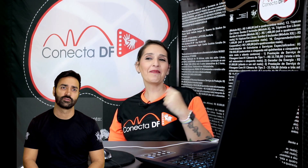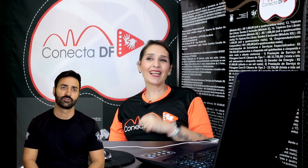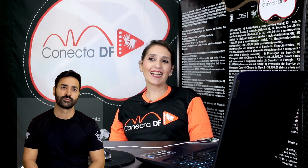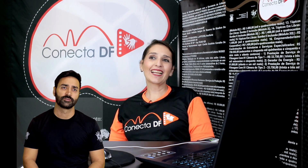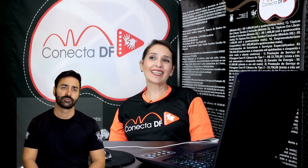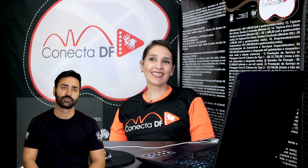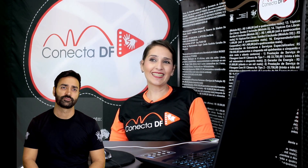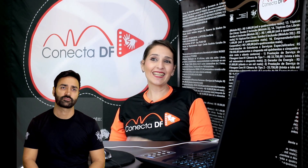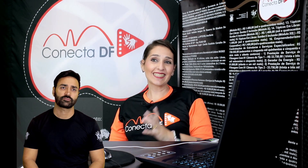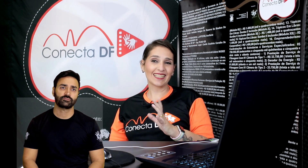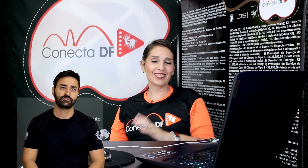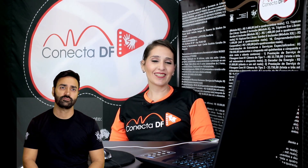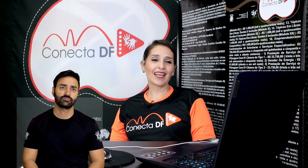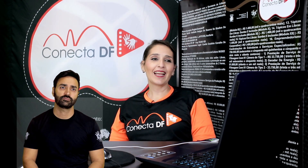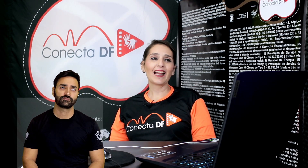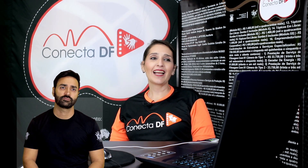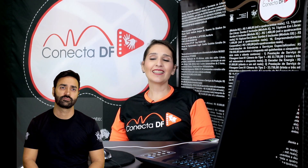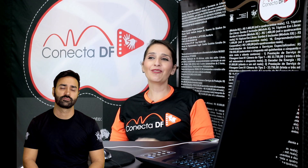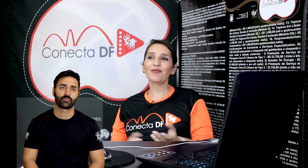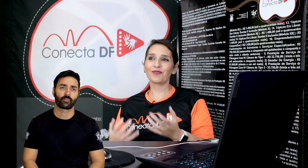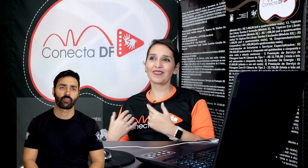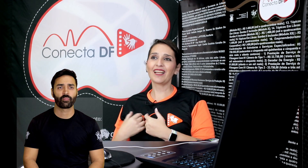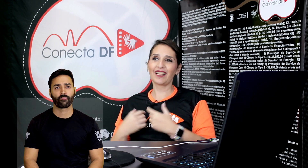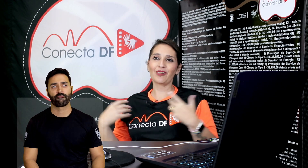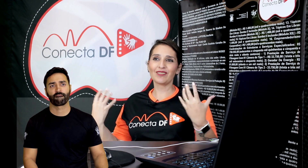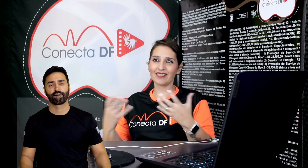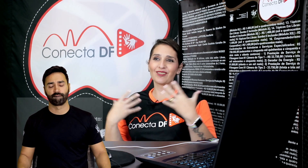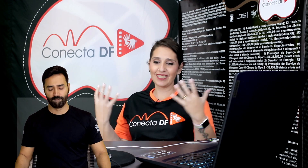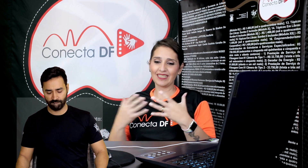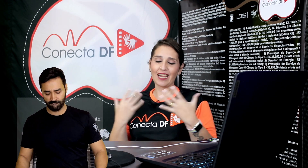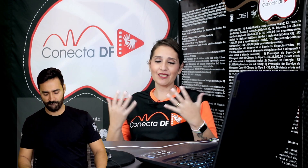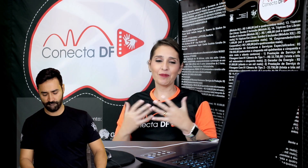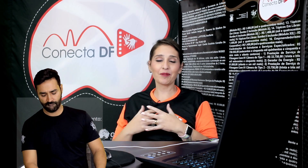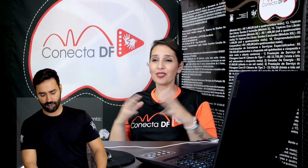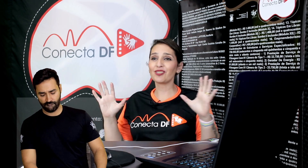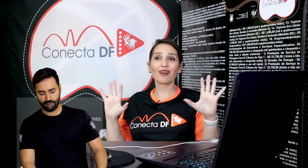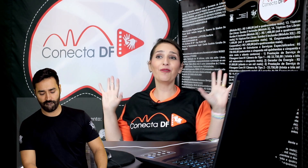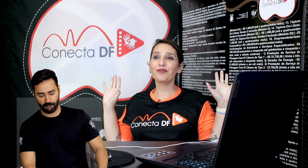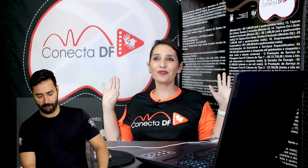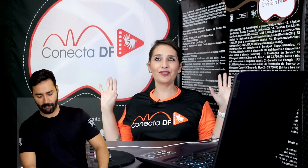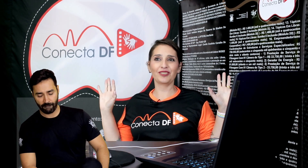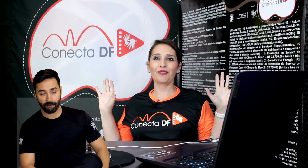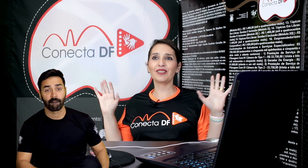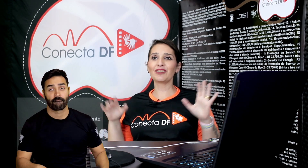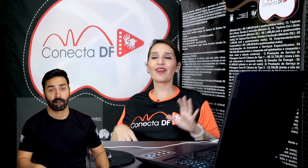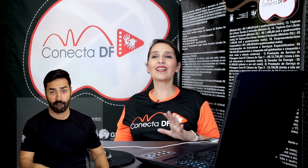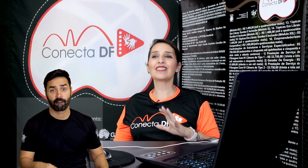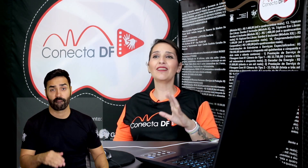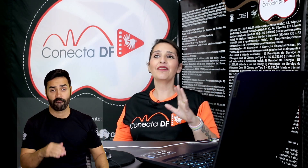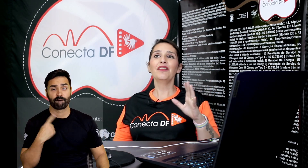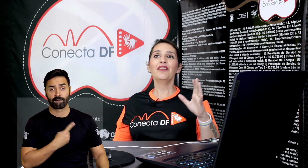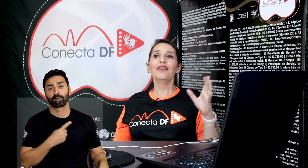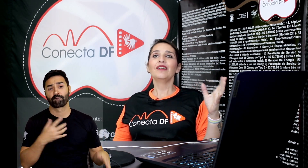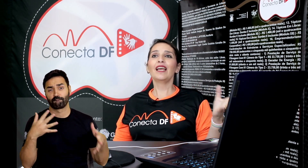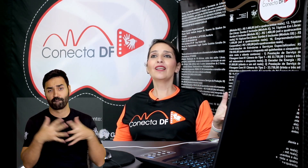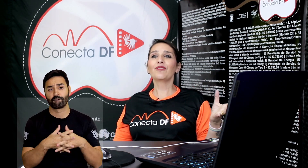Olha como é interessante, né? Na nossa sociedade mesmo a gente já confunde. Quando a gente fala